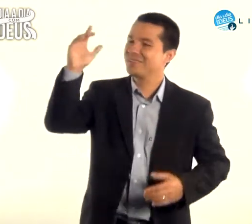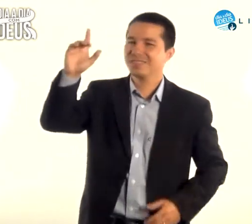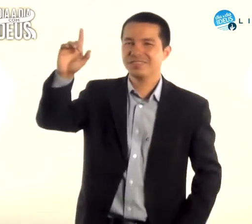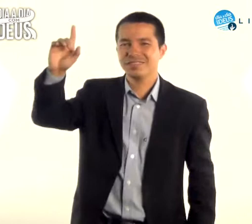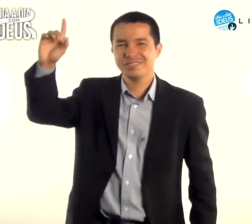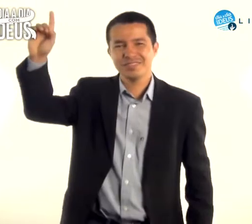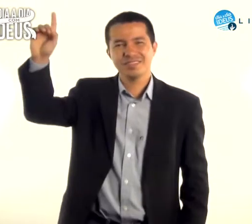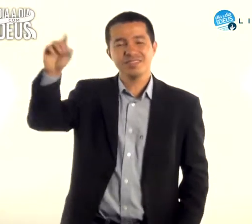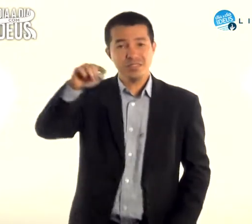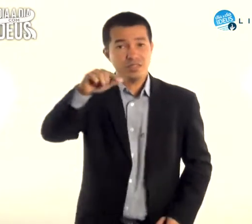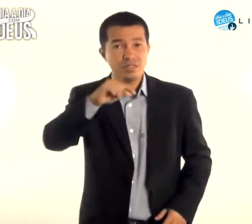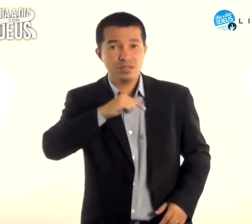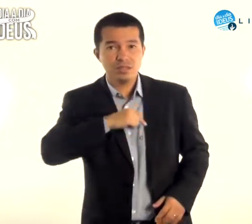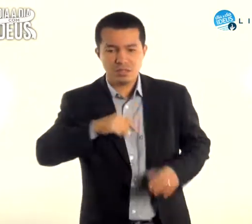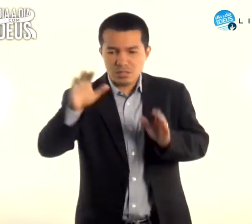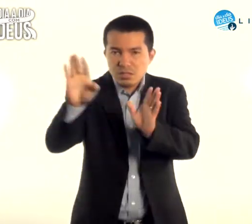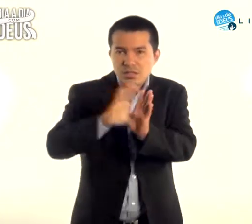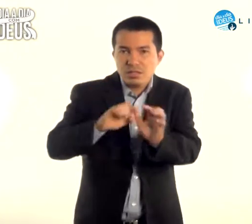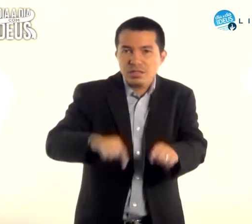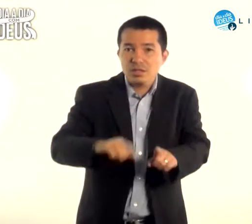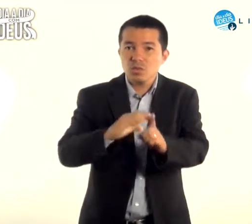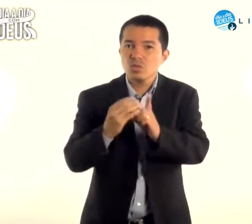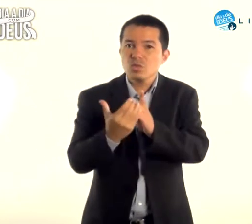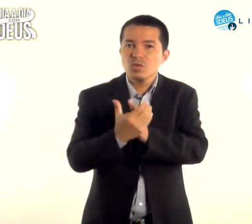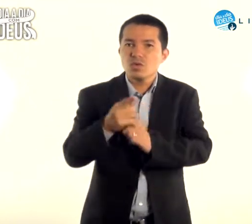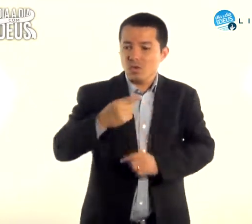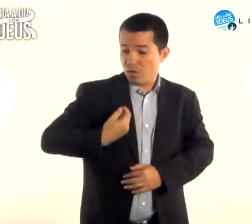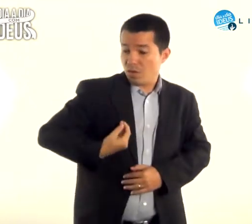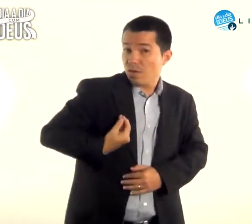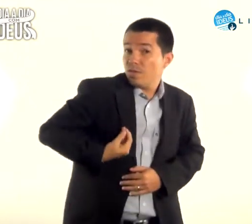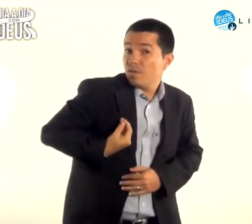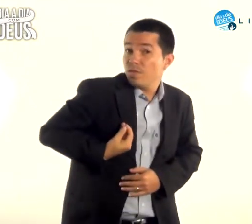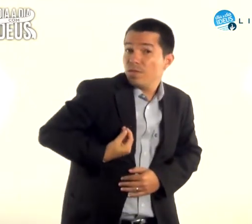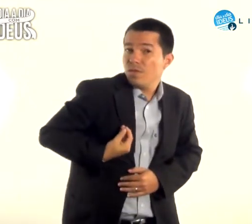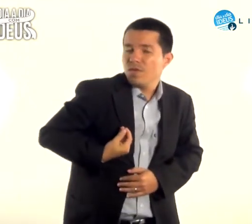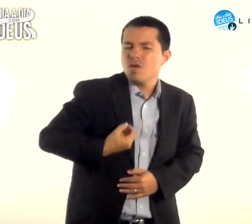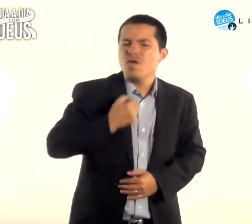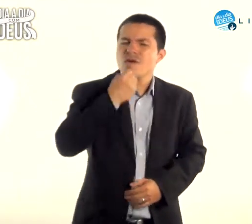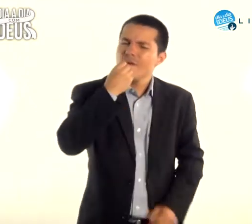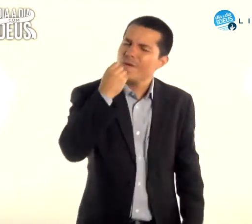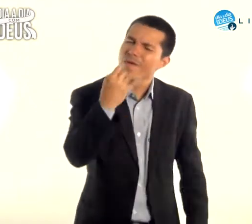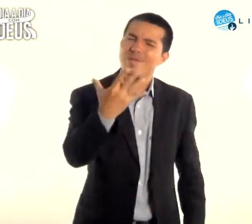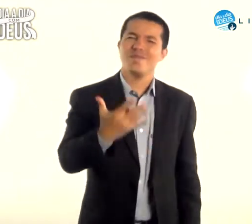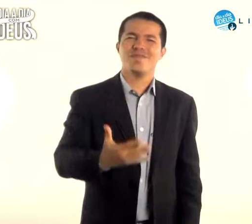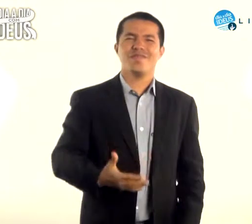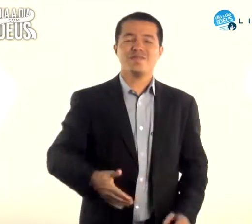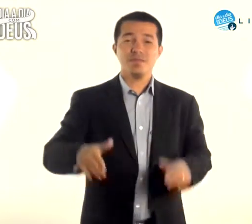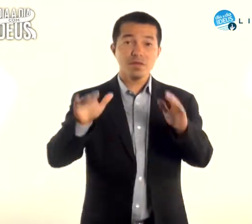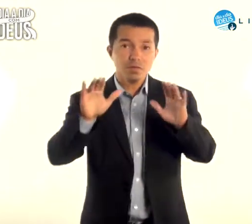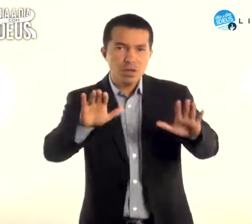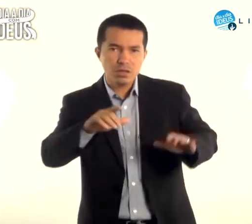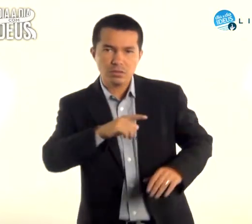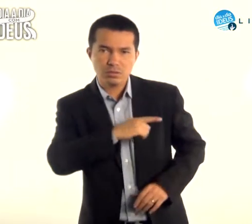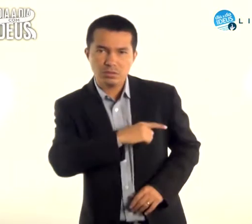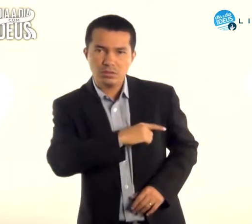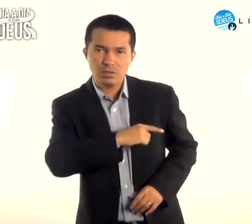aqui. Deus te permitiu estar aqui. Você está vivo. E aí a notícia do Salomão para mim e para você é: se você está vivo, ainda